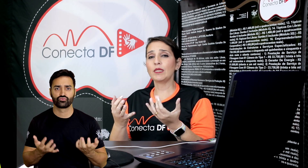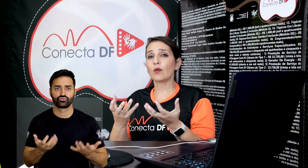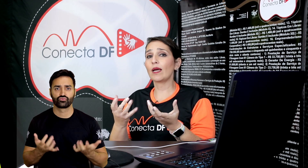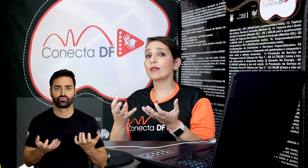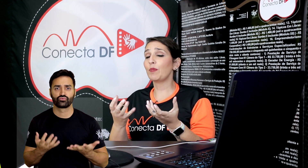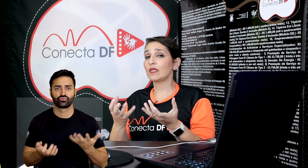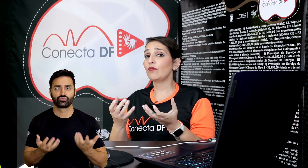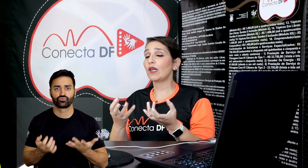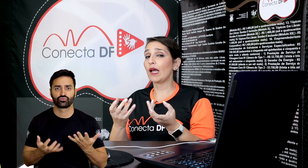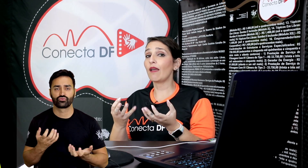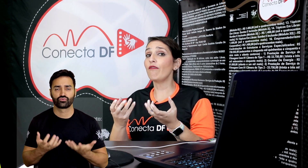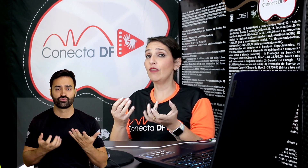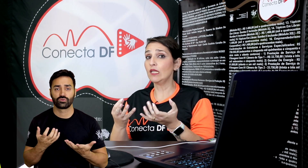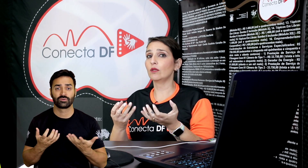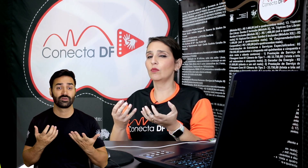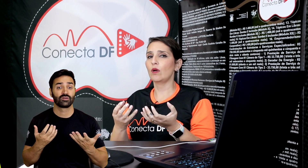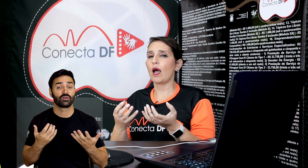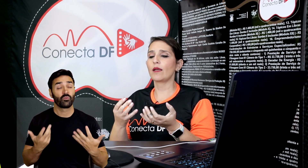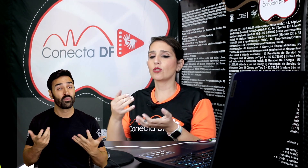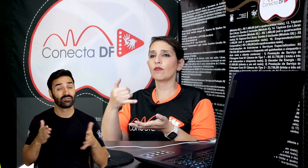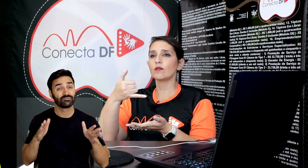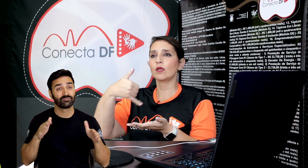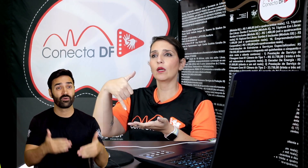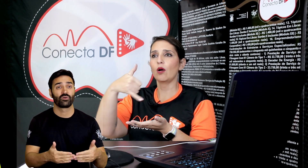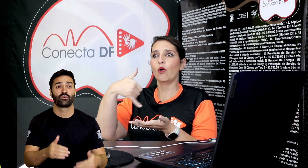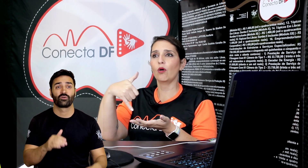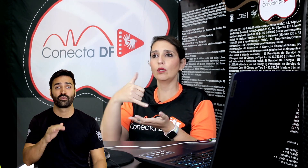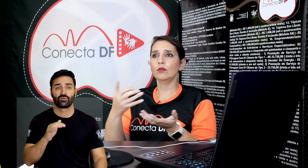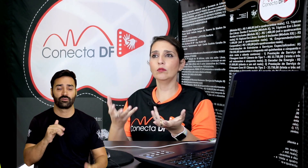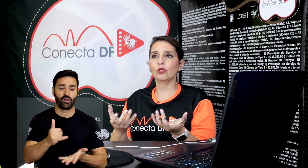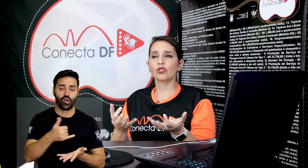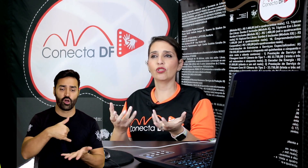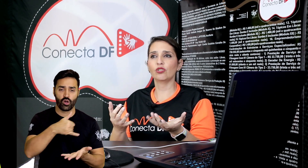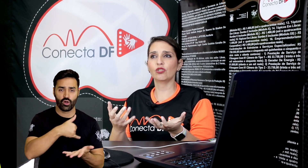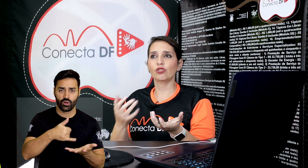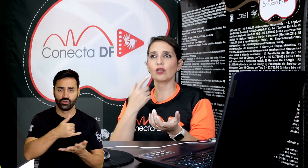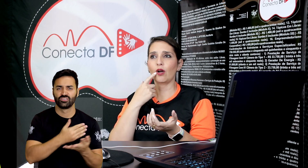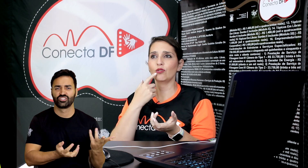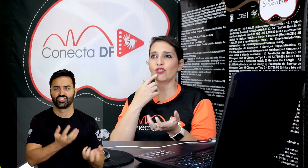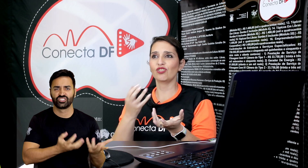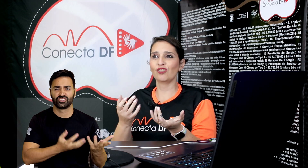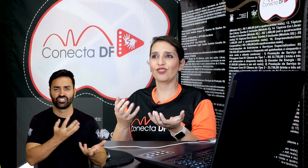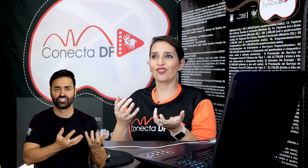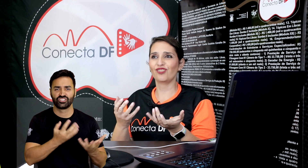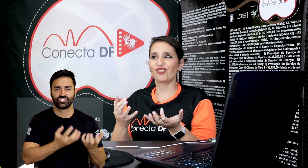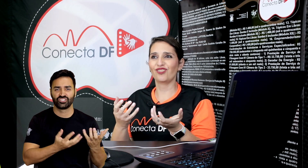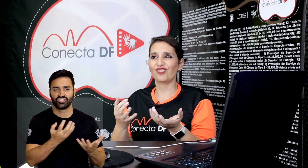Ah, mas eu quero especificar que é frito. Aí a gente faz o quê? Óleo,